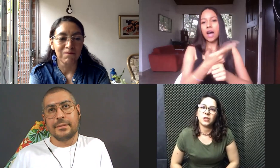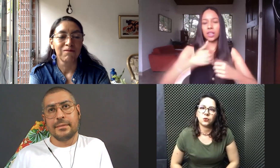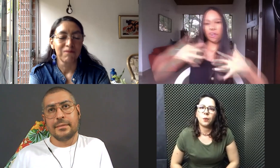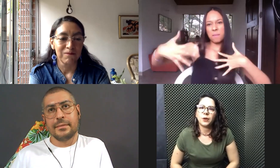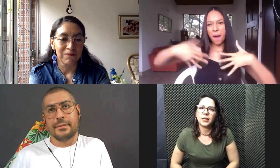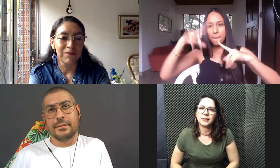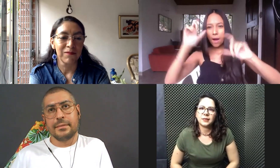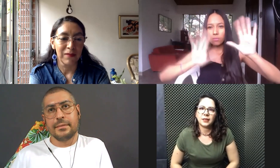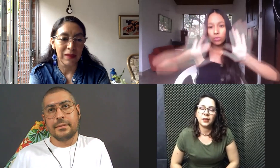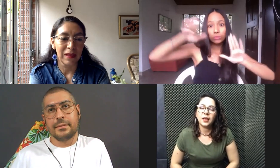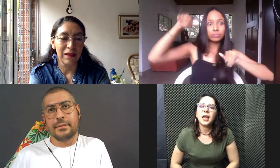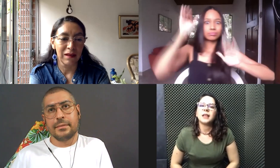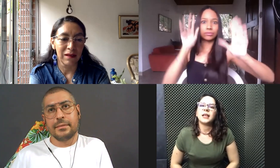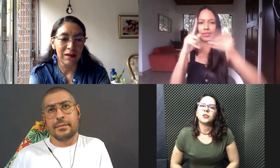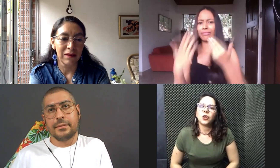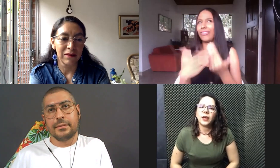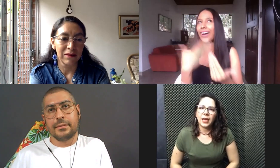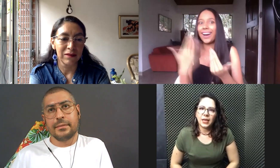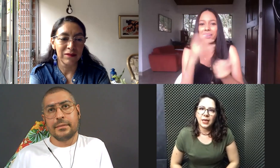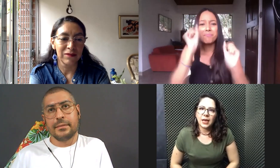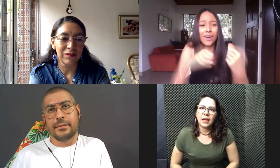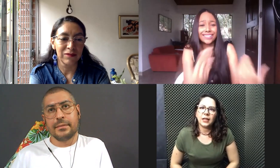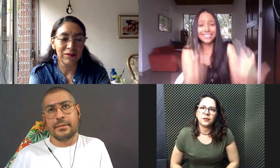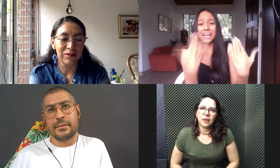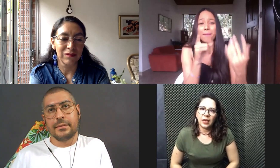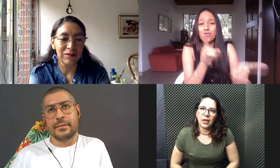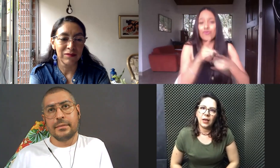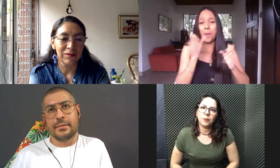como esos componentes están dentro de ella,